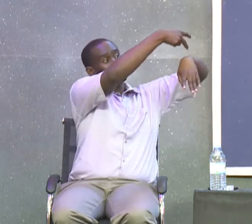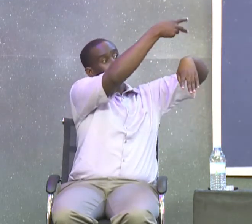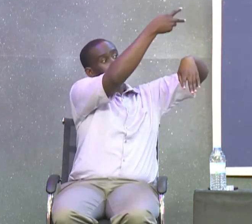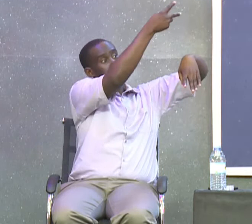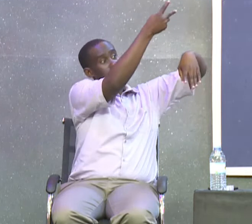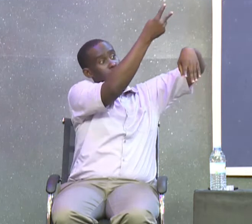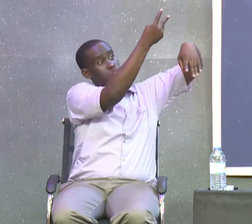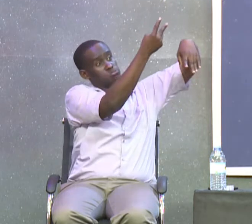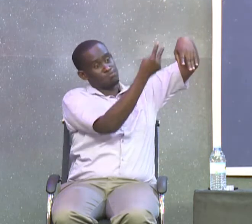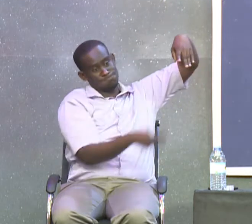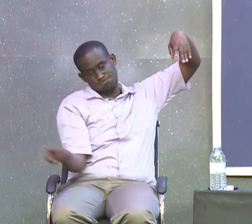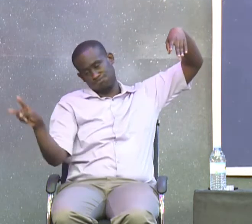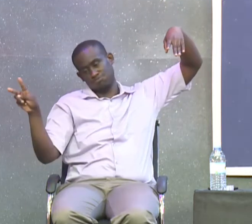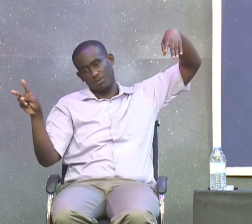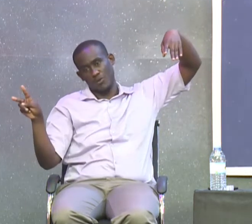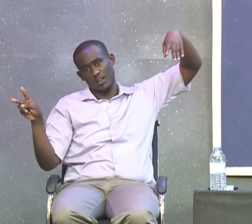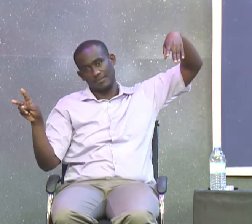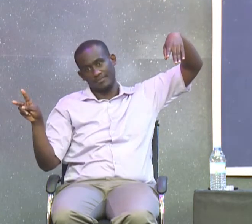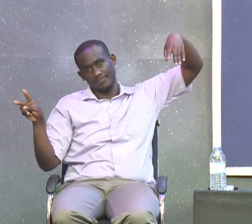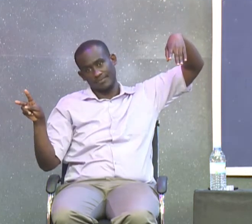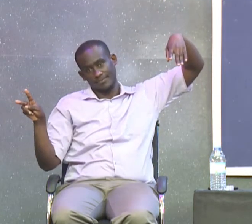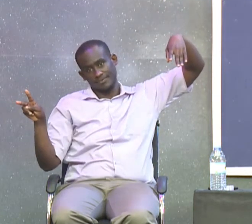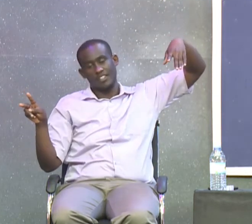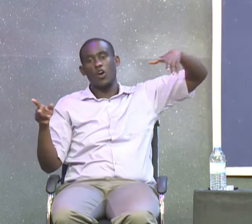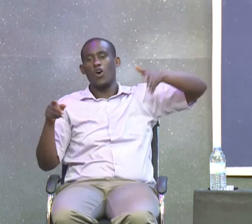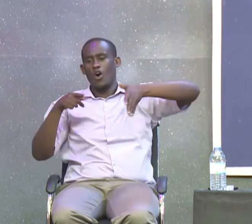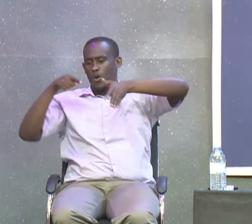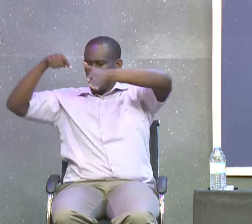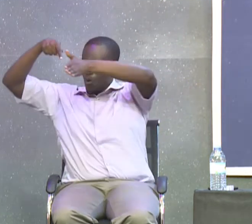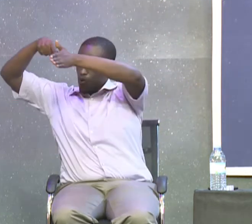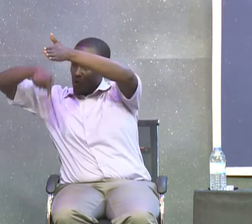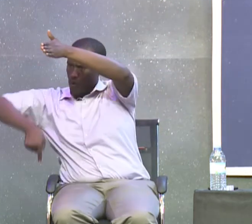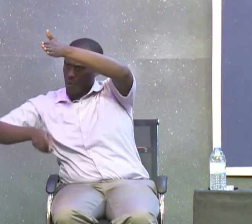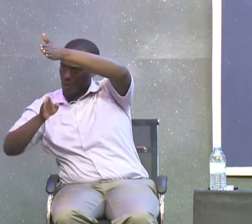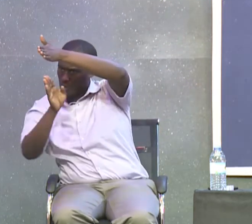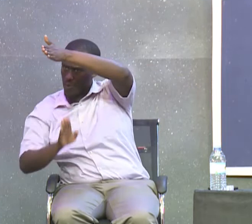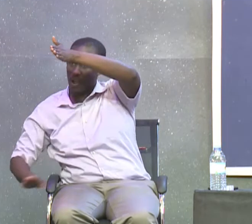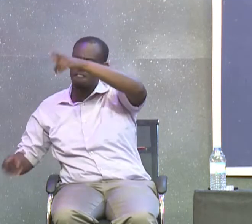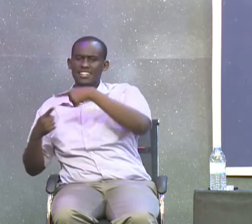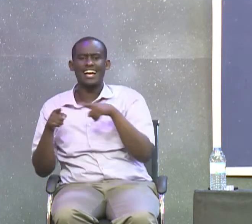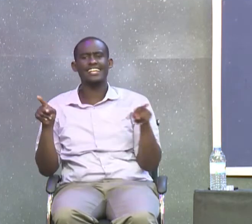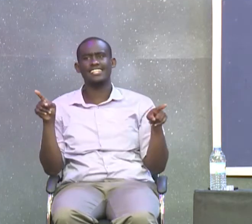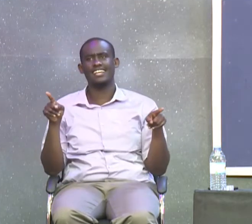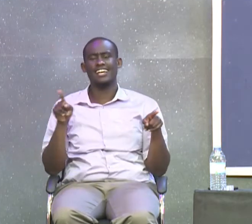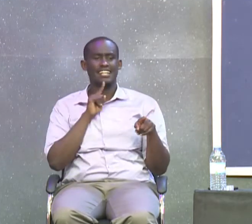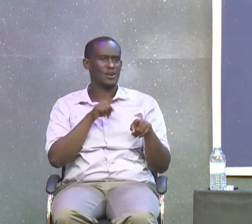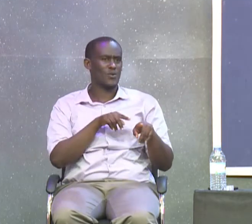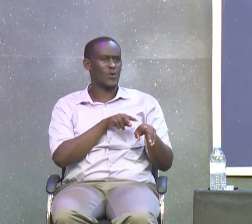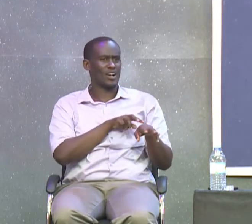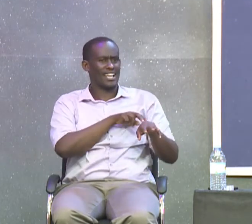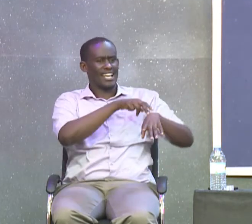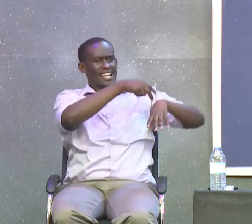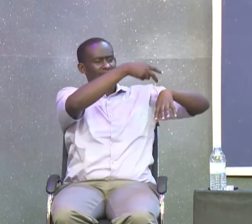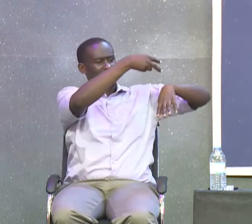obubi ne bagwa mu bunya mu lukonko luli agenze tadda naye bwe wagendanga